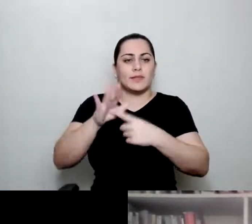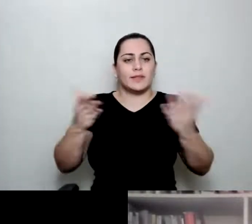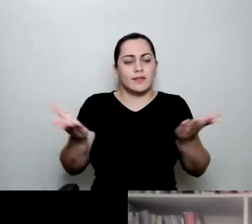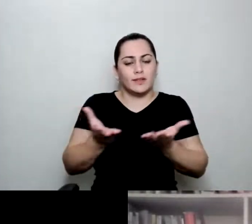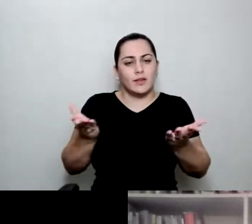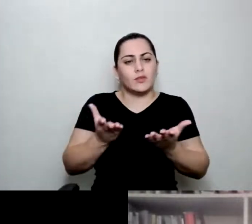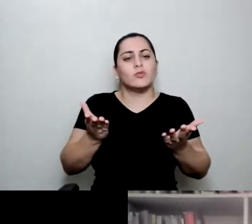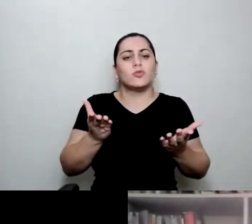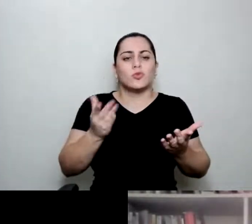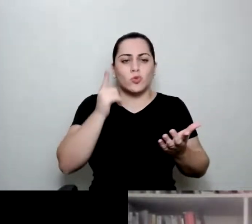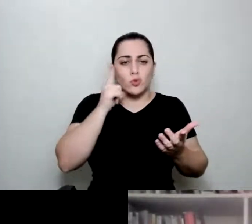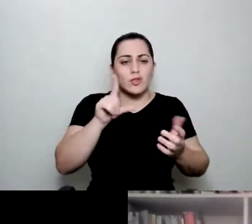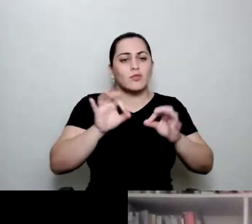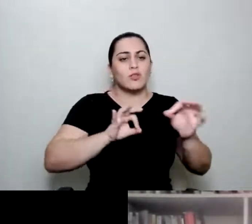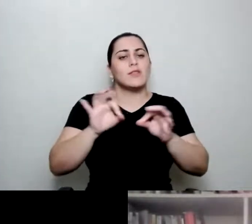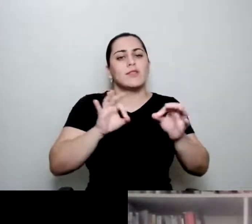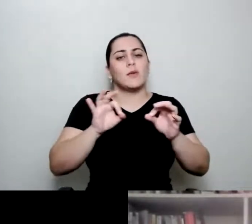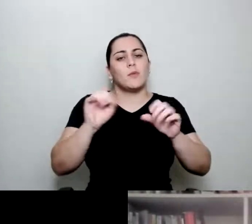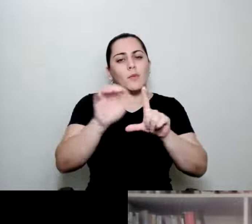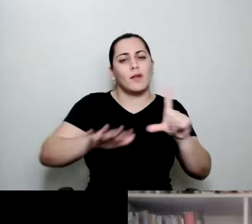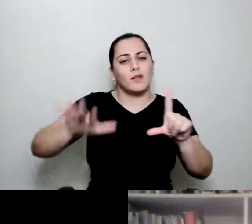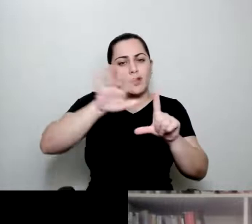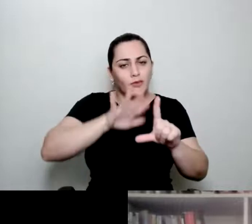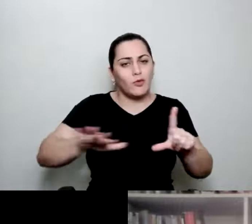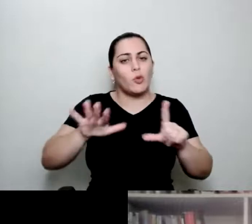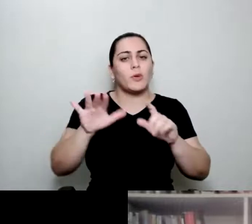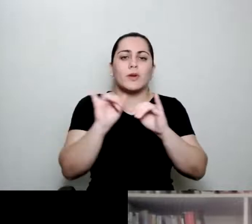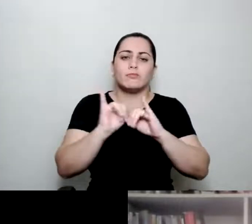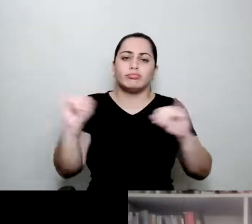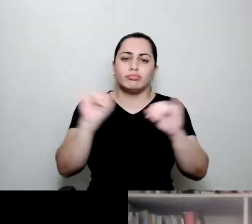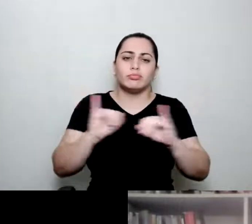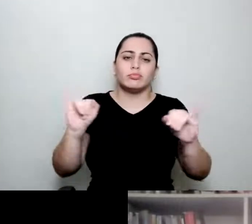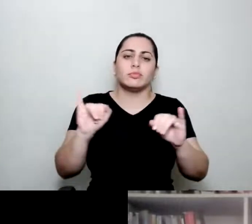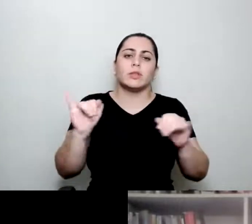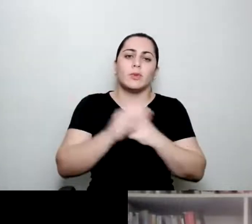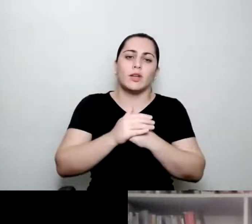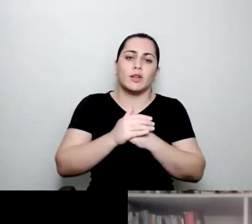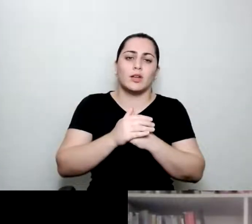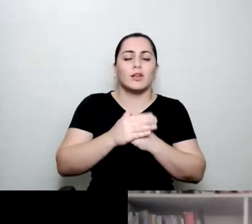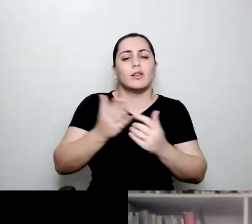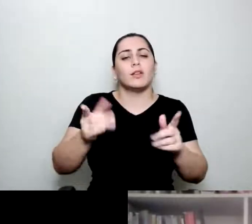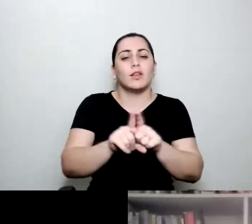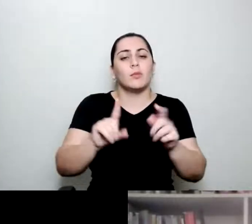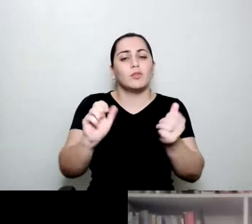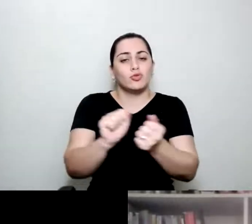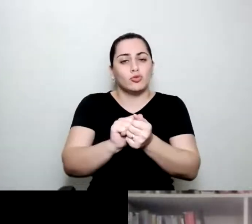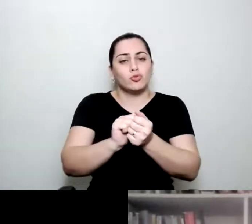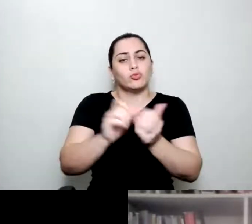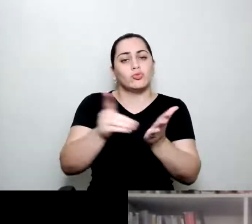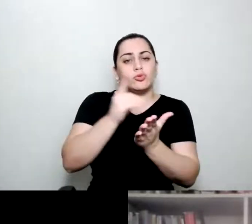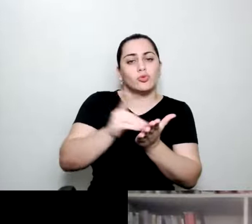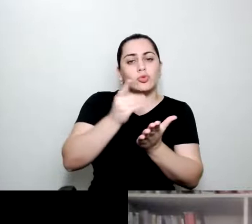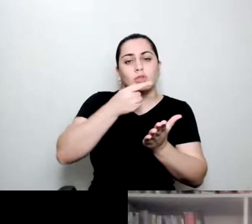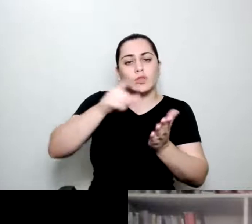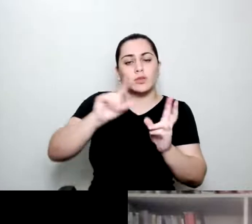e desenvolveu a plataforma Japim para a publicação multimodal e edição colaborativa de dicionários de